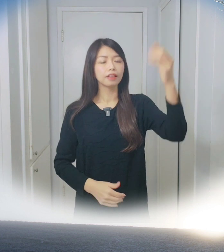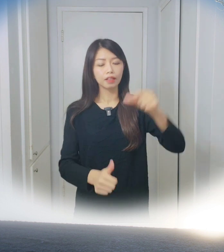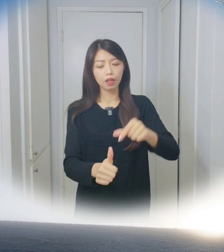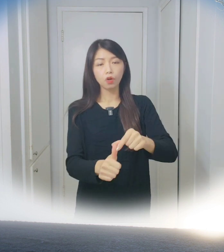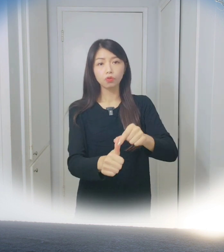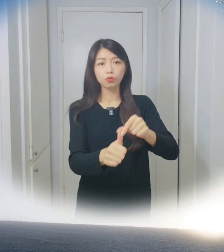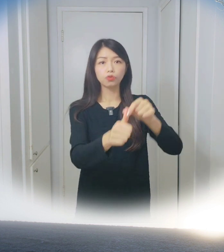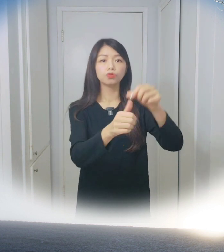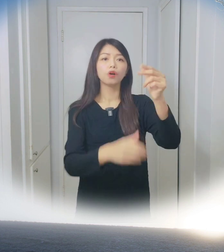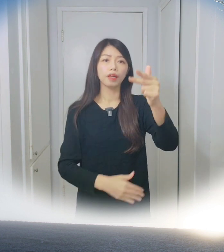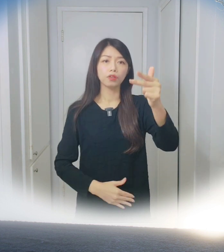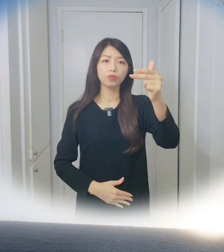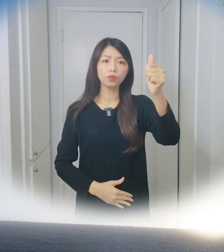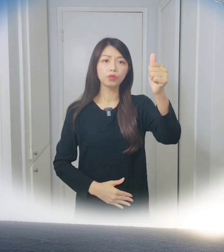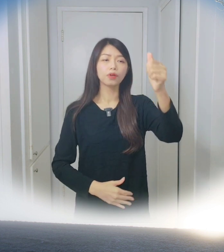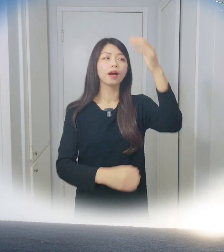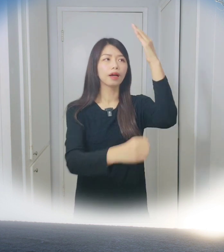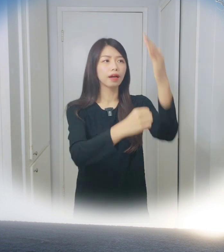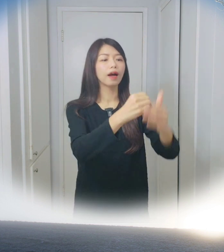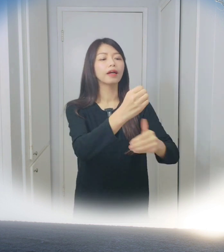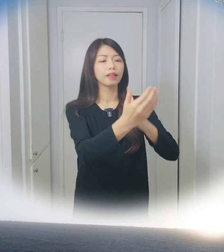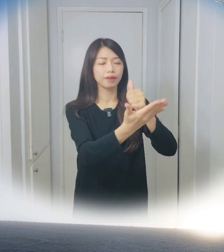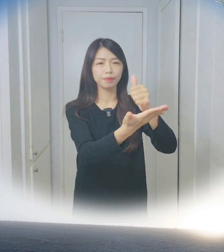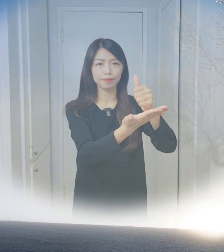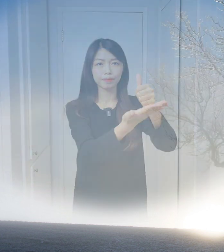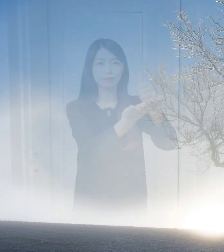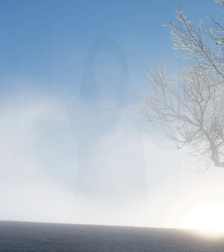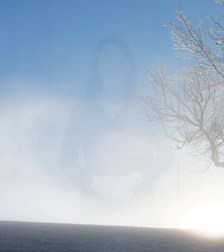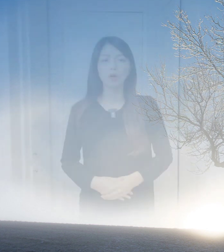그는 구원의 주 하나님.